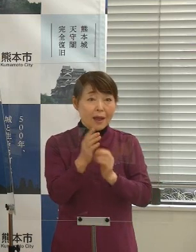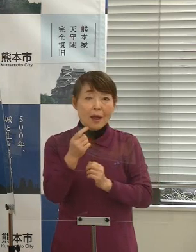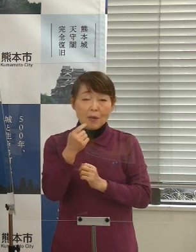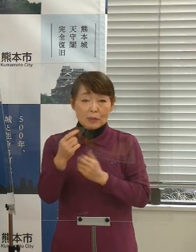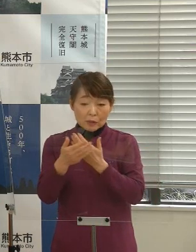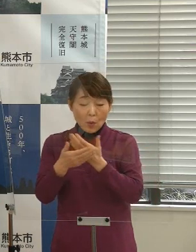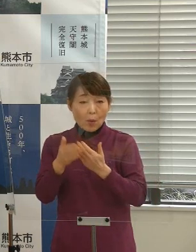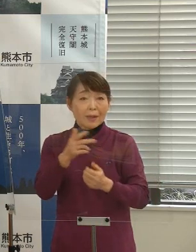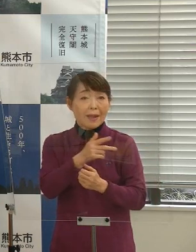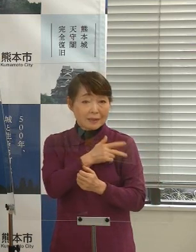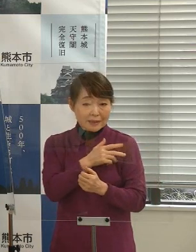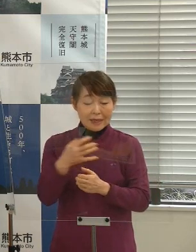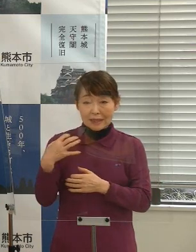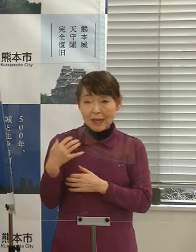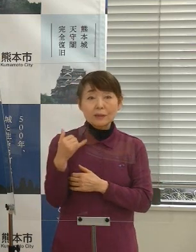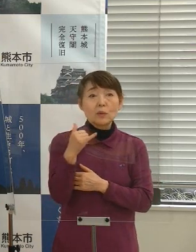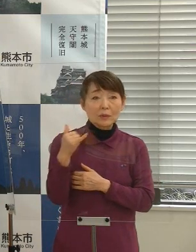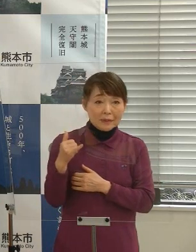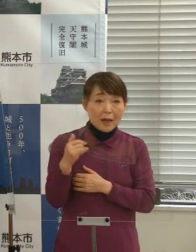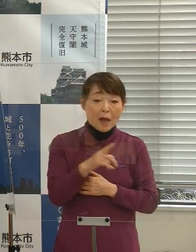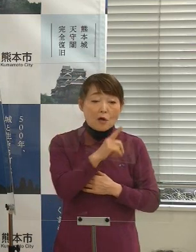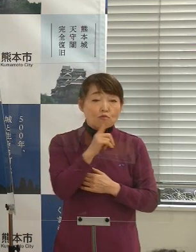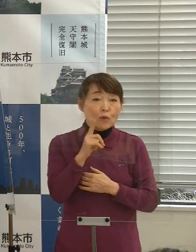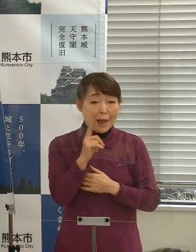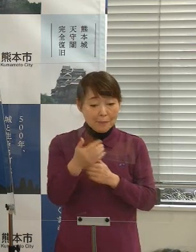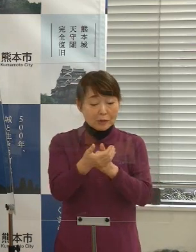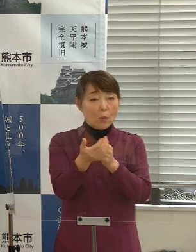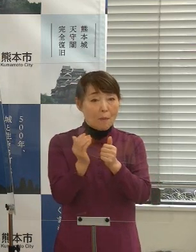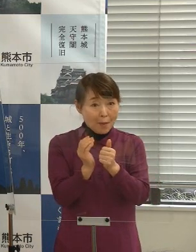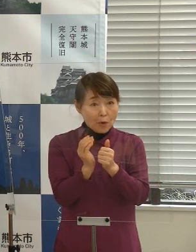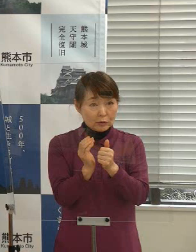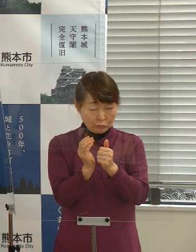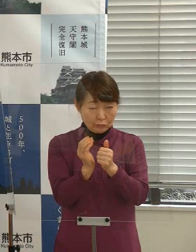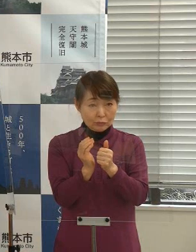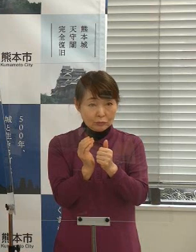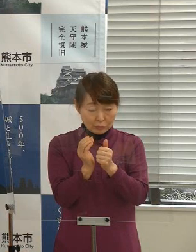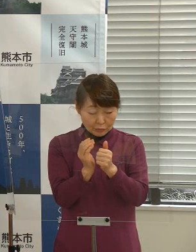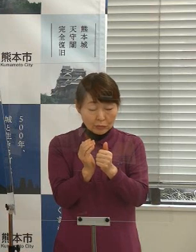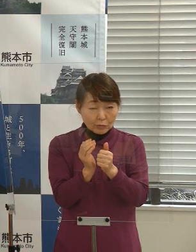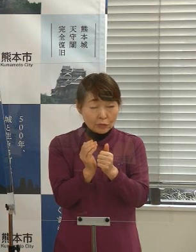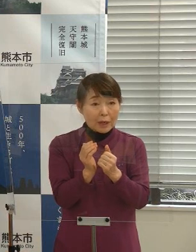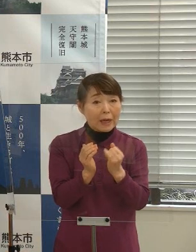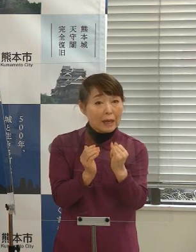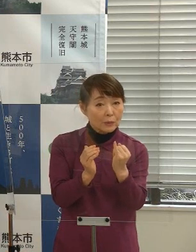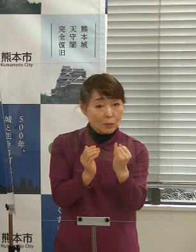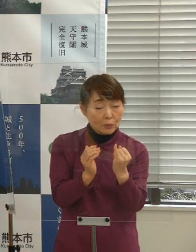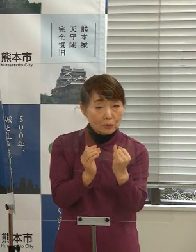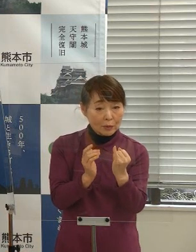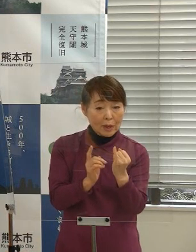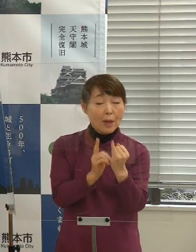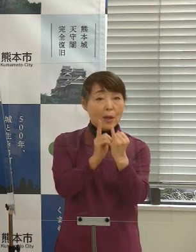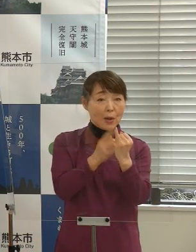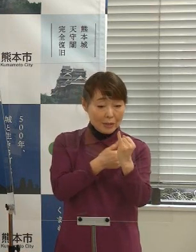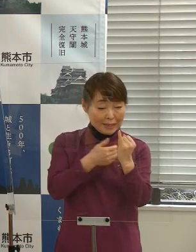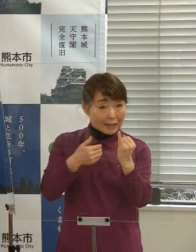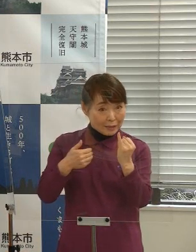当者、プライバシーを守るという形でですね、お目にかかることができますので、できれば会わせていただけ